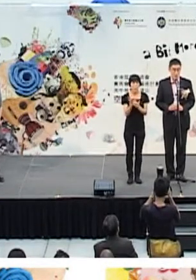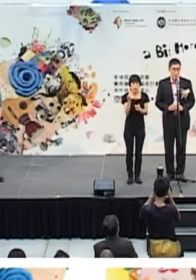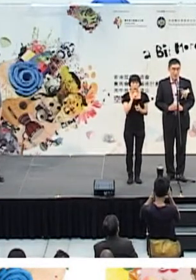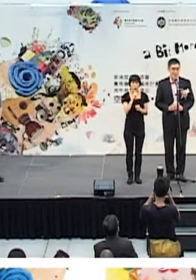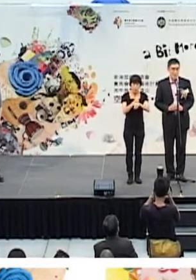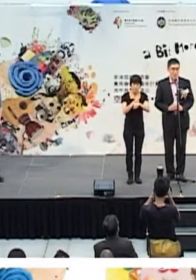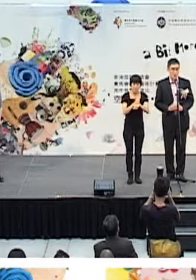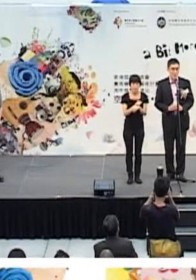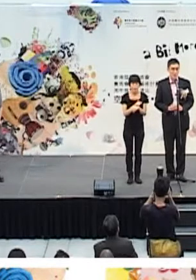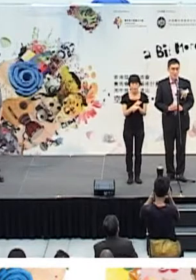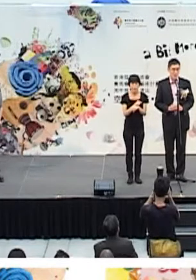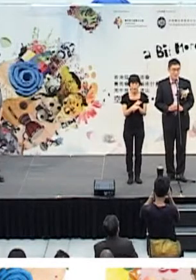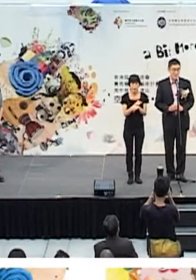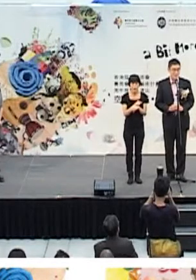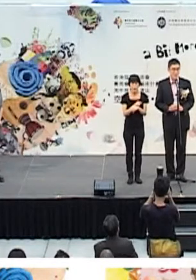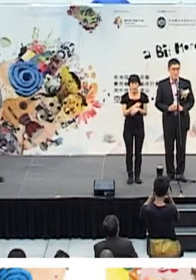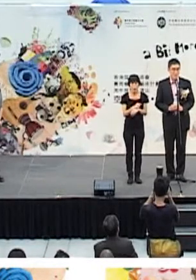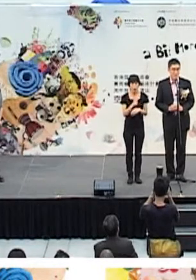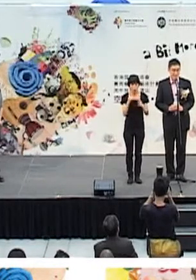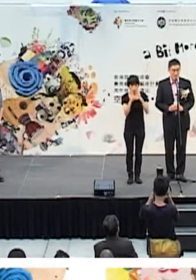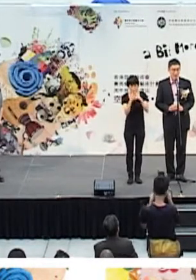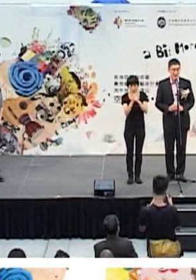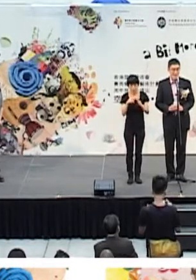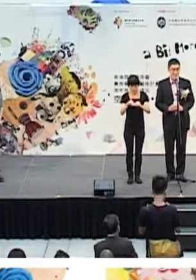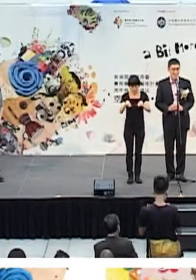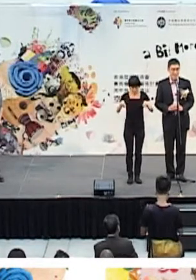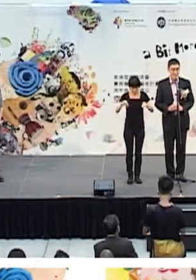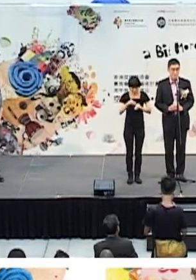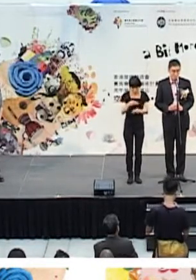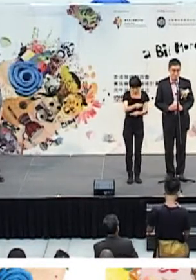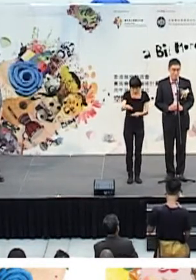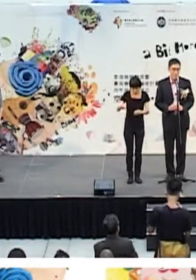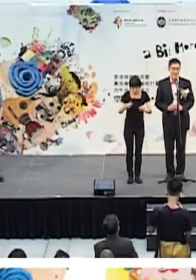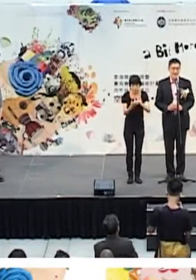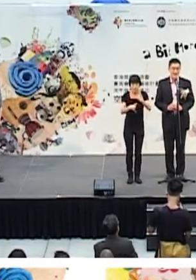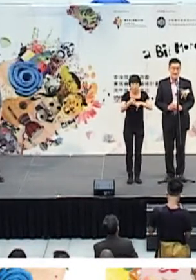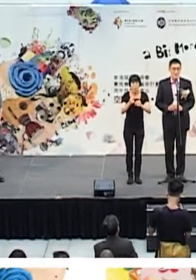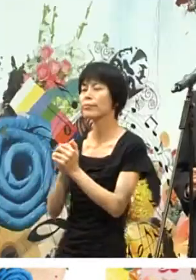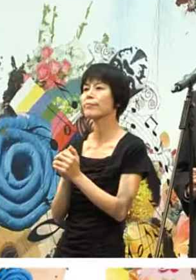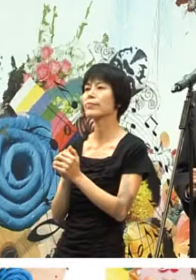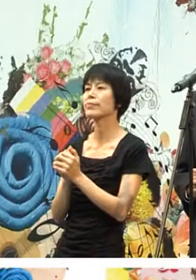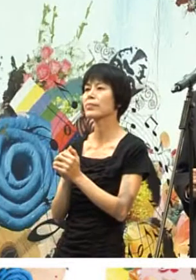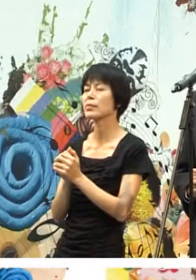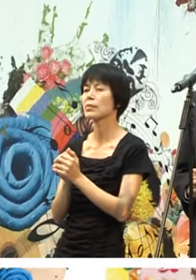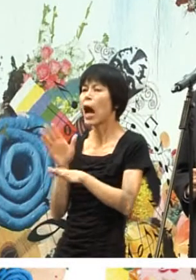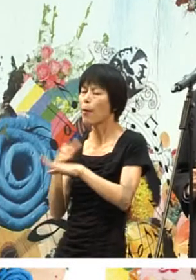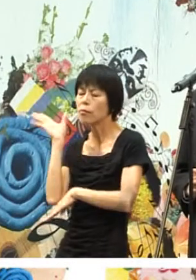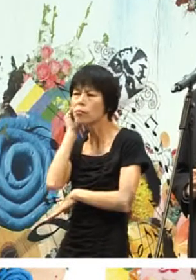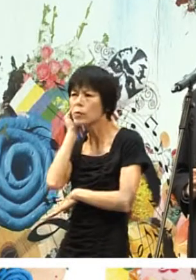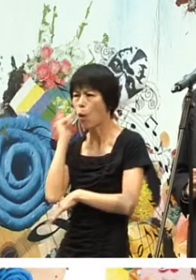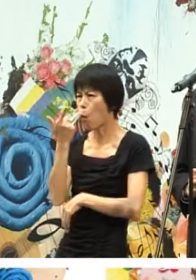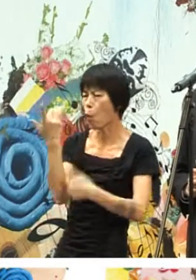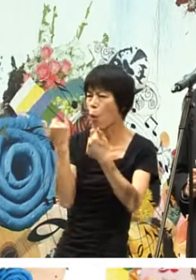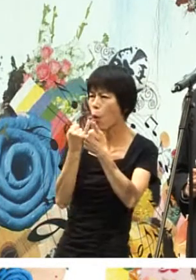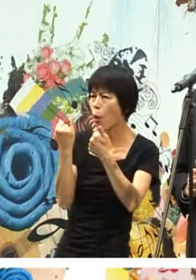還有機會是看到一個非常之精彩的沙畫 的表演。咁頭先聽到就話好多學員